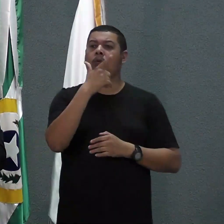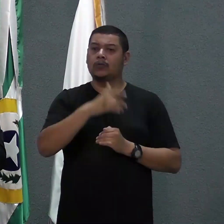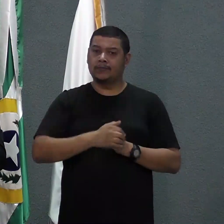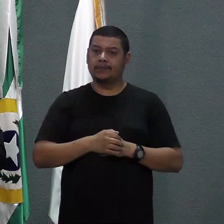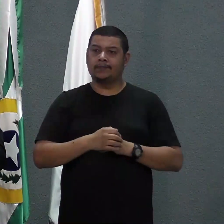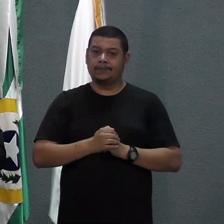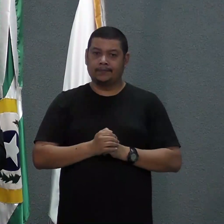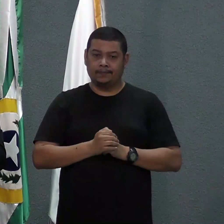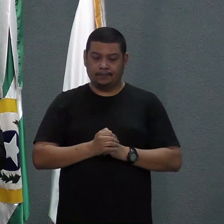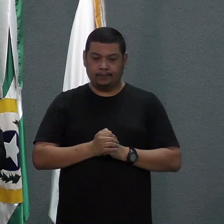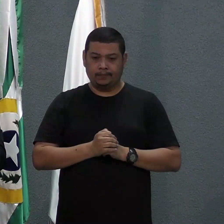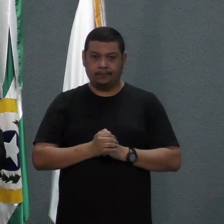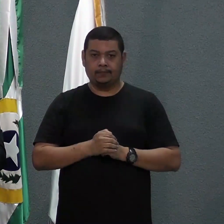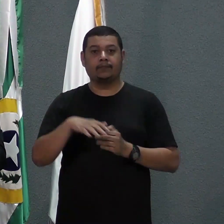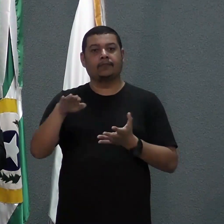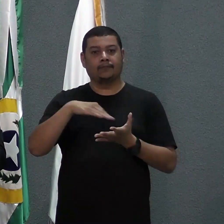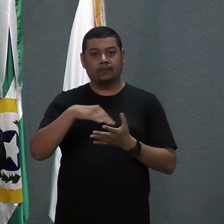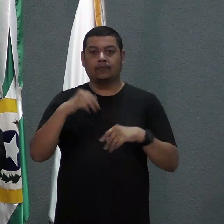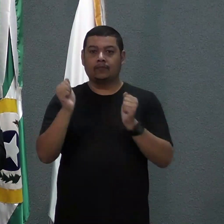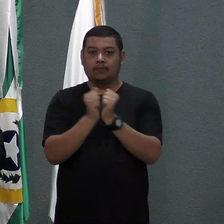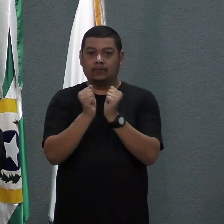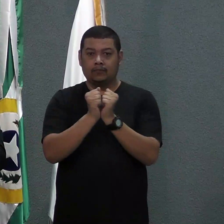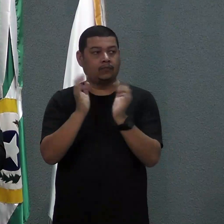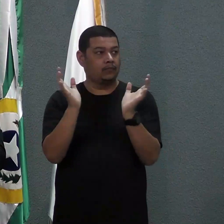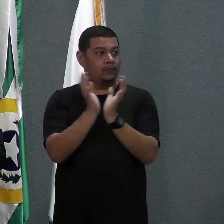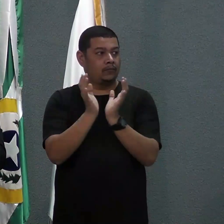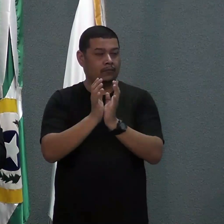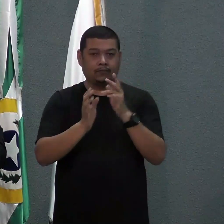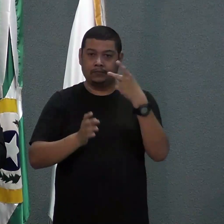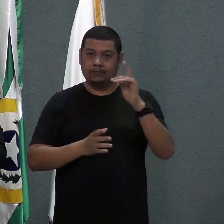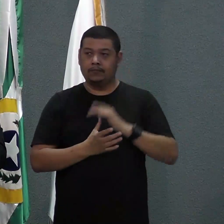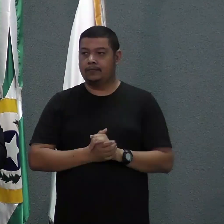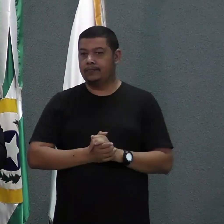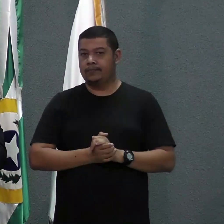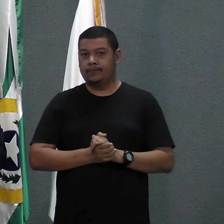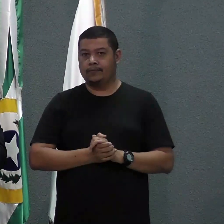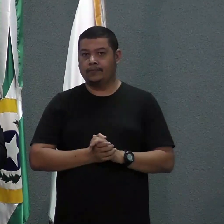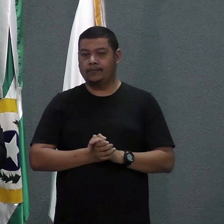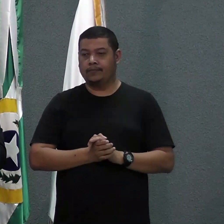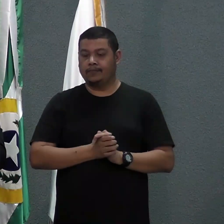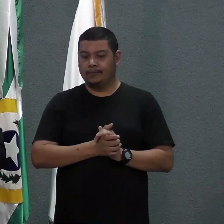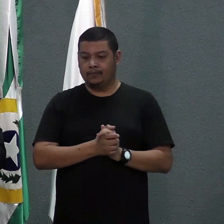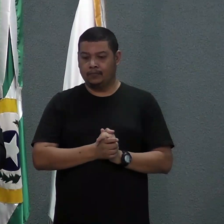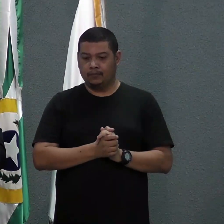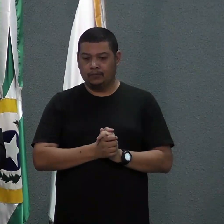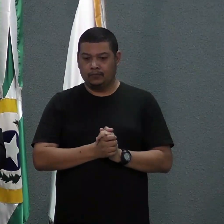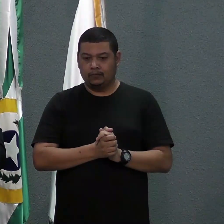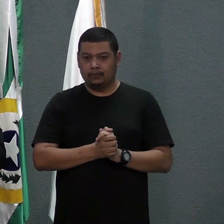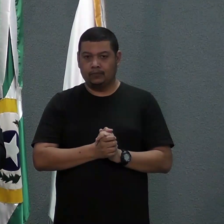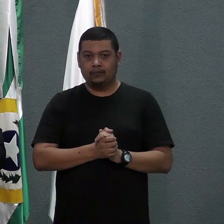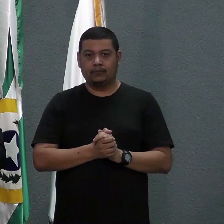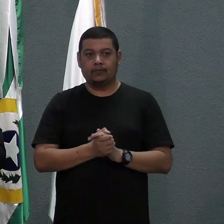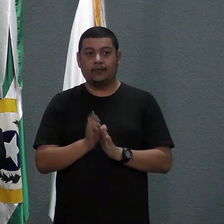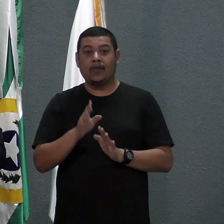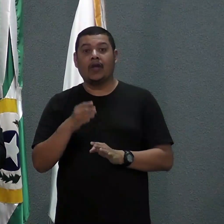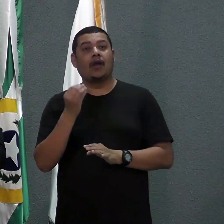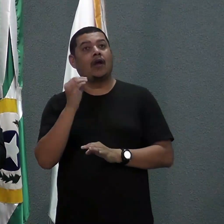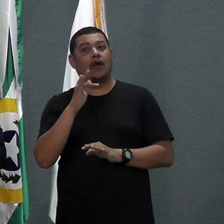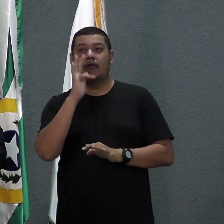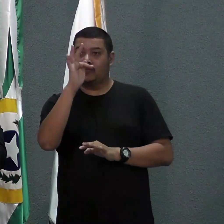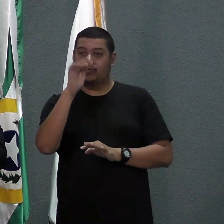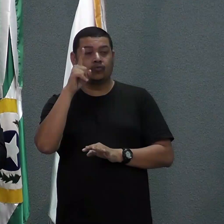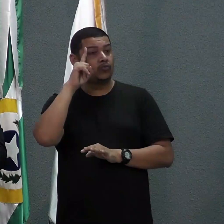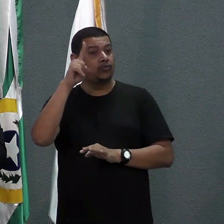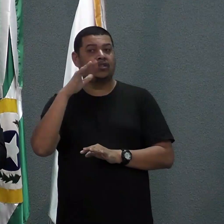para que o secretário Gideão, junto com a equipe da Educação, né, a gente vai estar vendo uma data possível aí, para